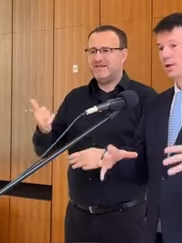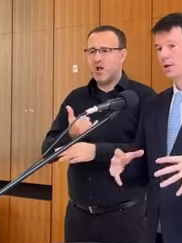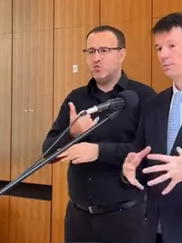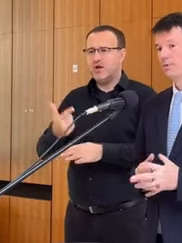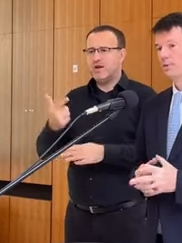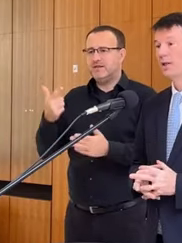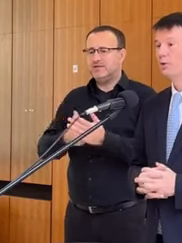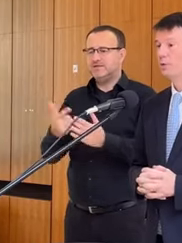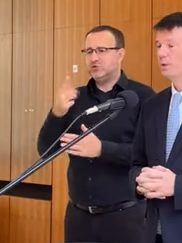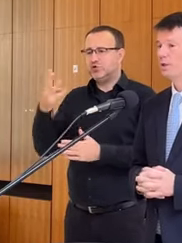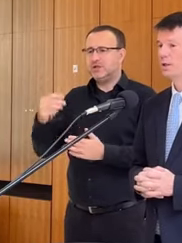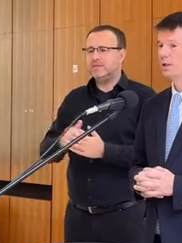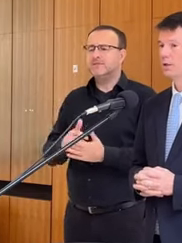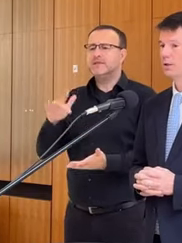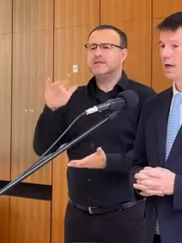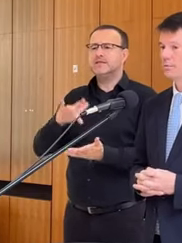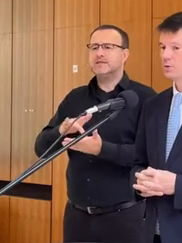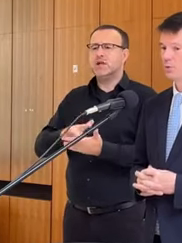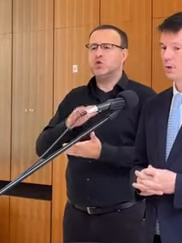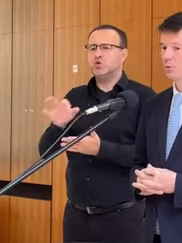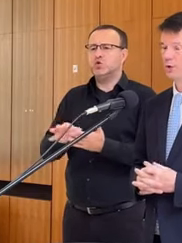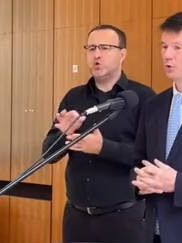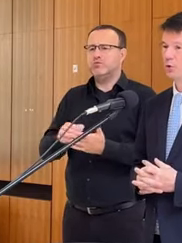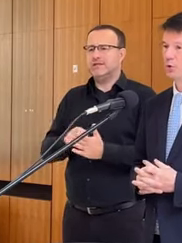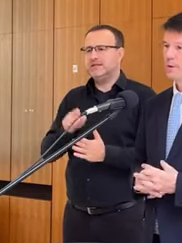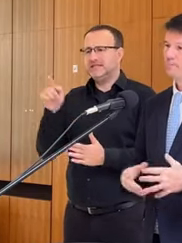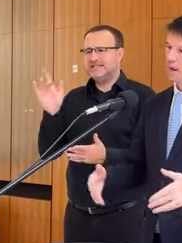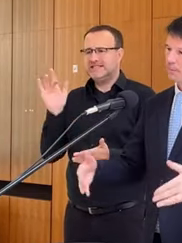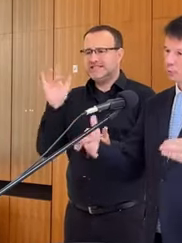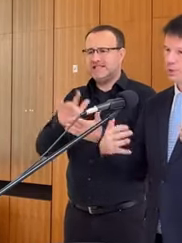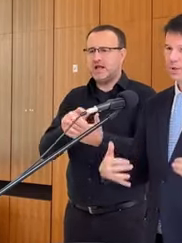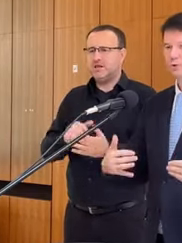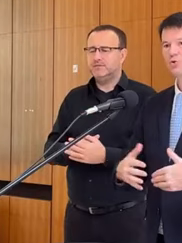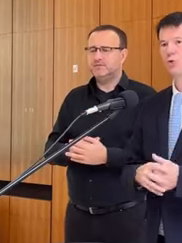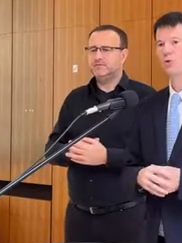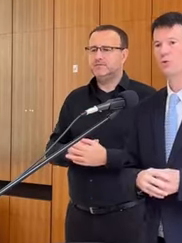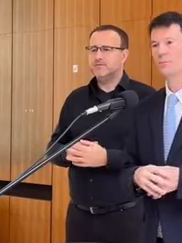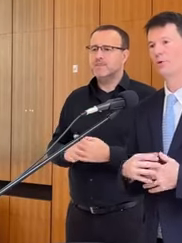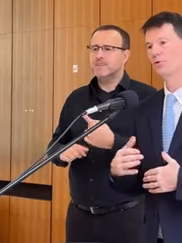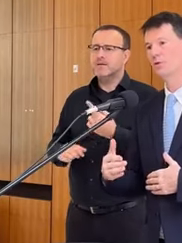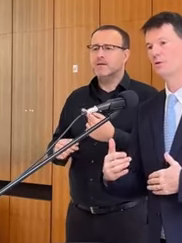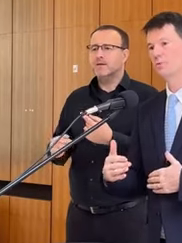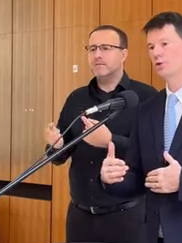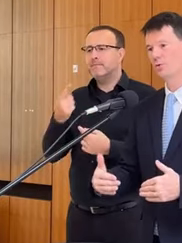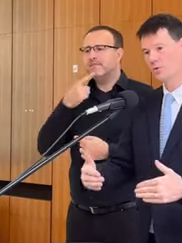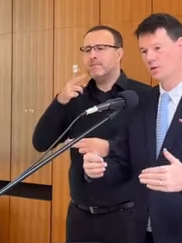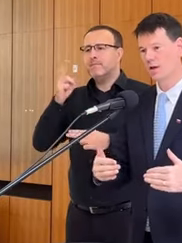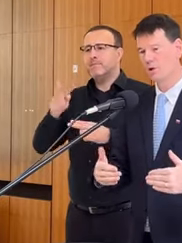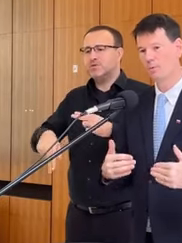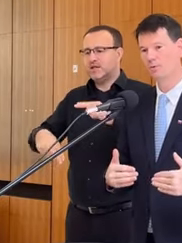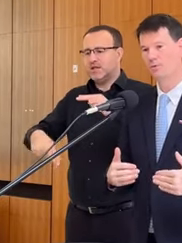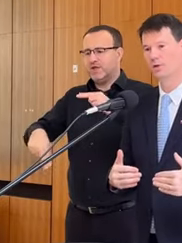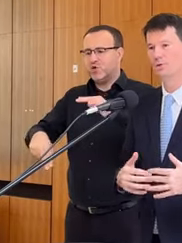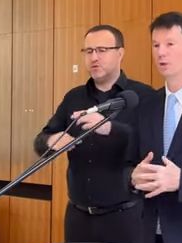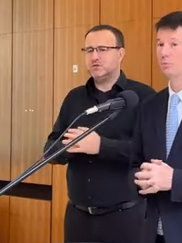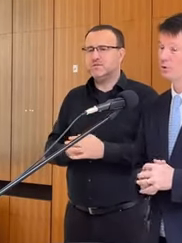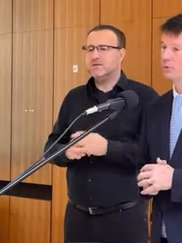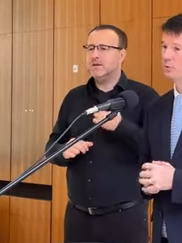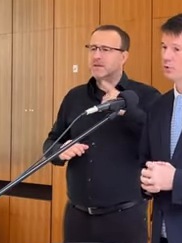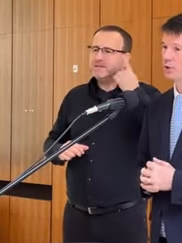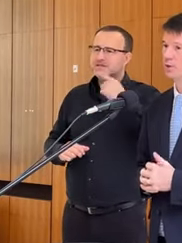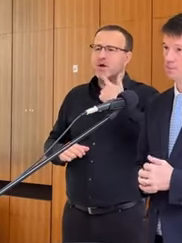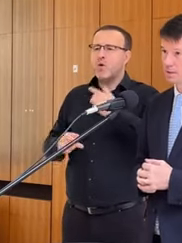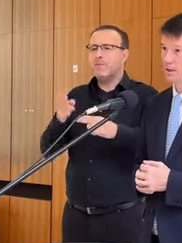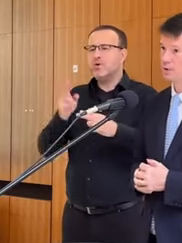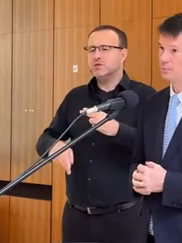tých strednodobých, tam by som uviedol a pôjdem tak trošku od konca, pretože si myslím, že je to síce ako posledný dôvod, ale